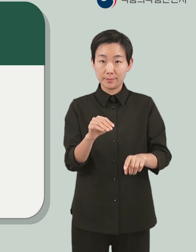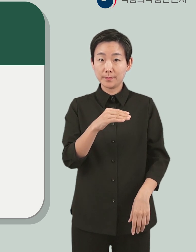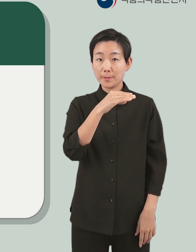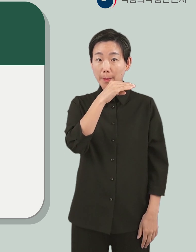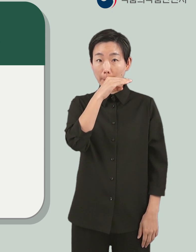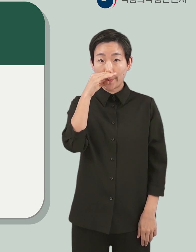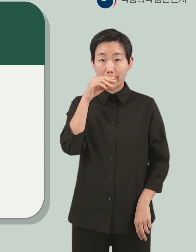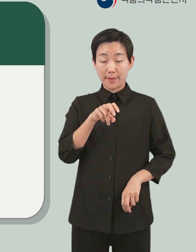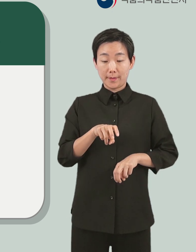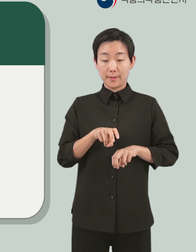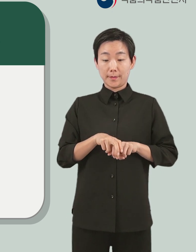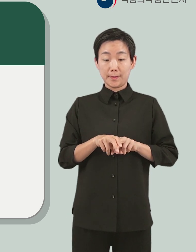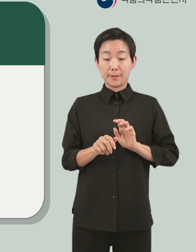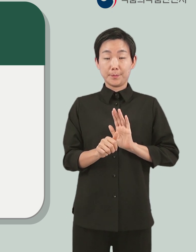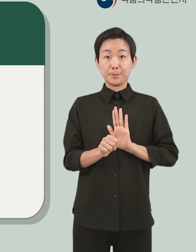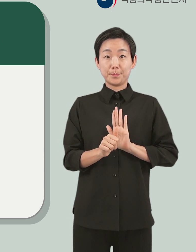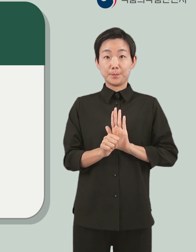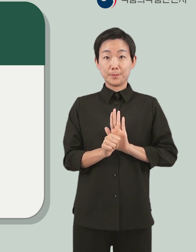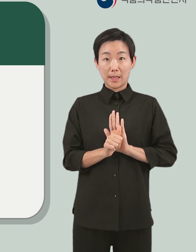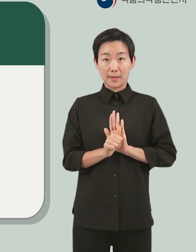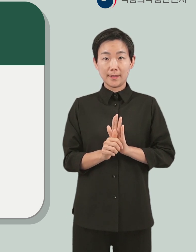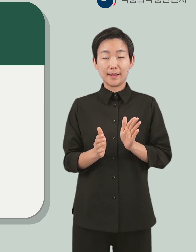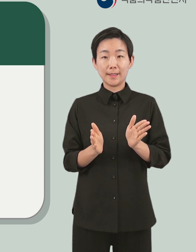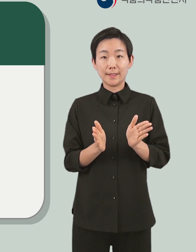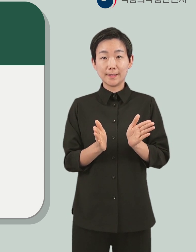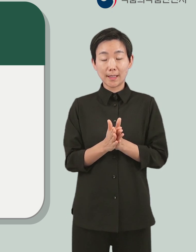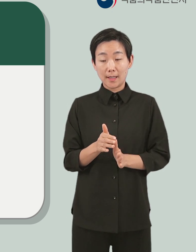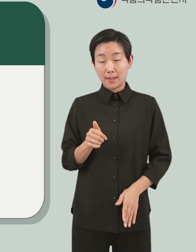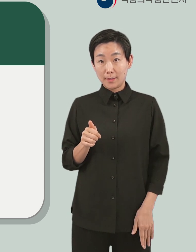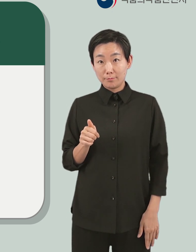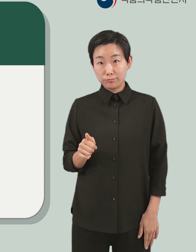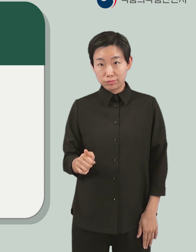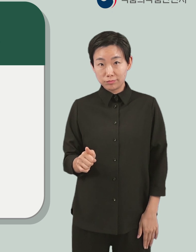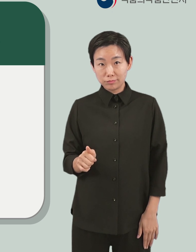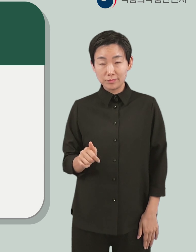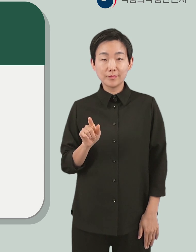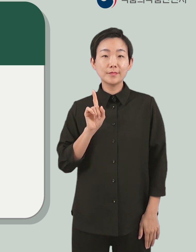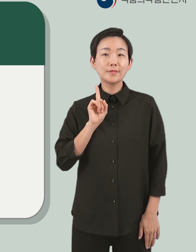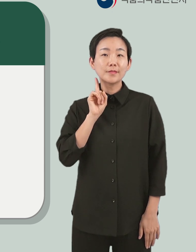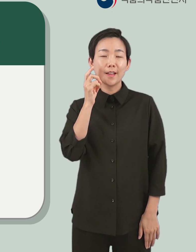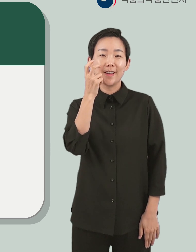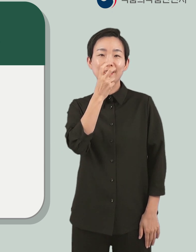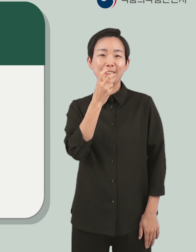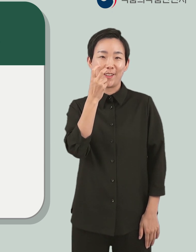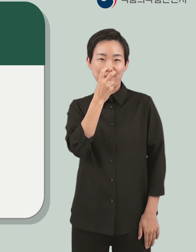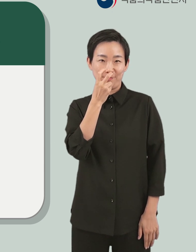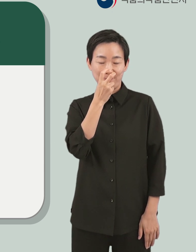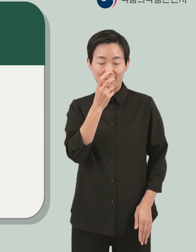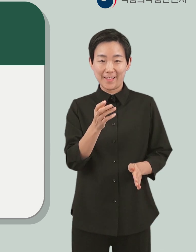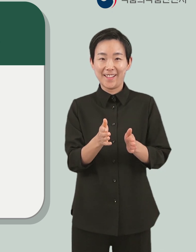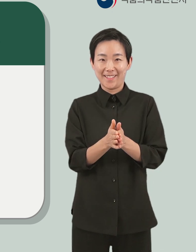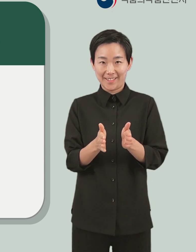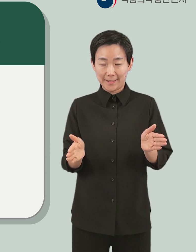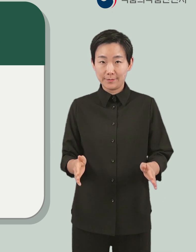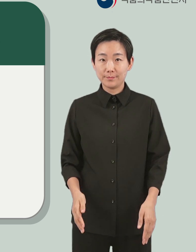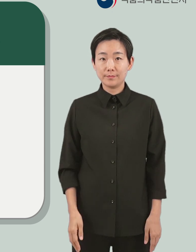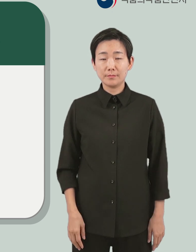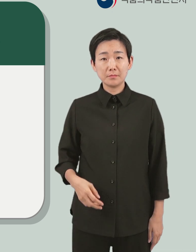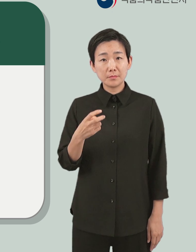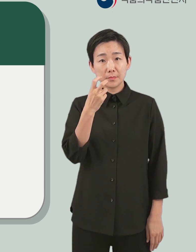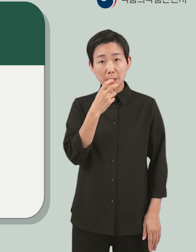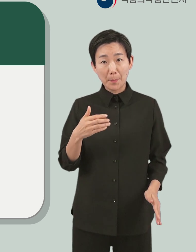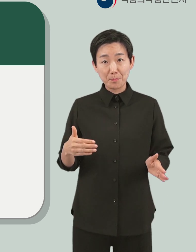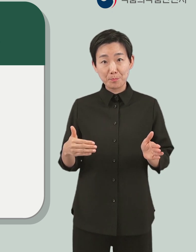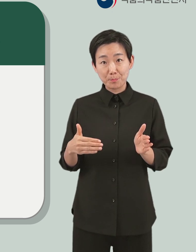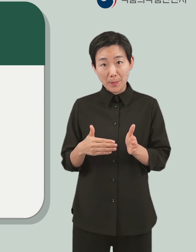감습니다. 올바른 자세로 앉아 시작 버튼을 누르면 혈압 측정이 진행됩니다. 측정이 끝나면 본체 화면에